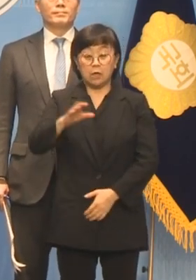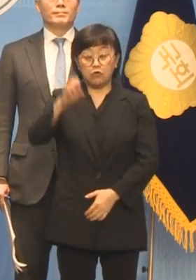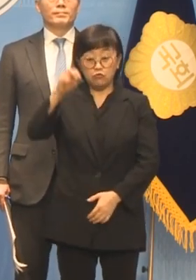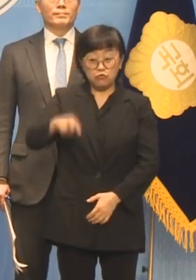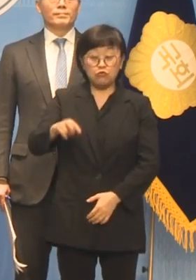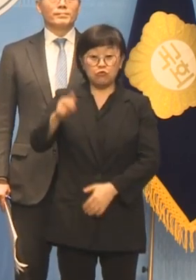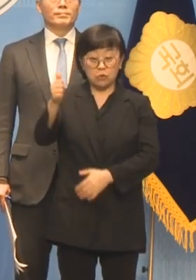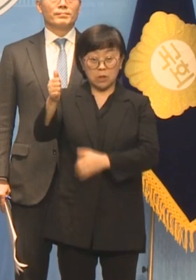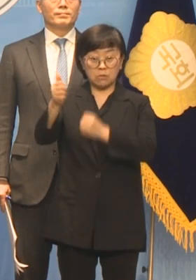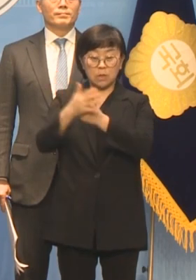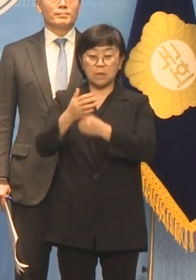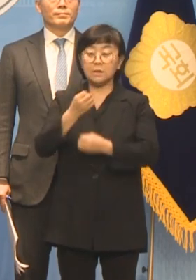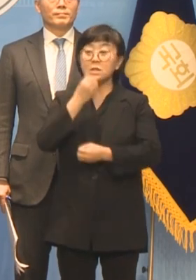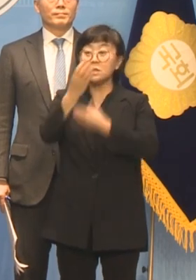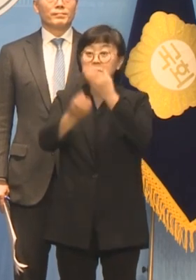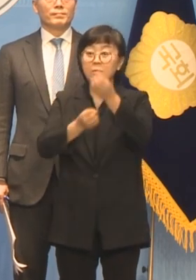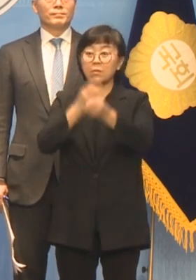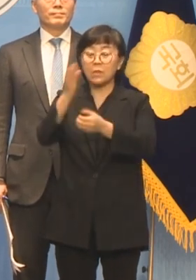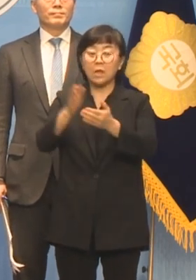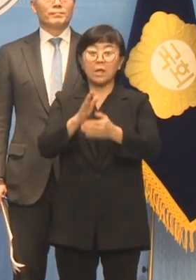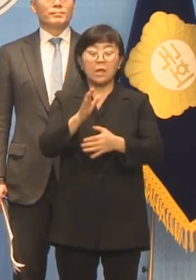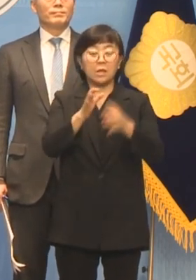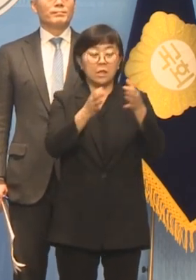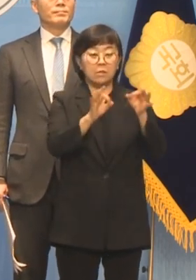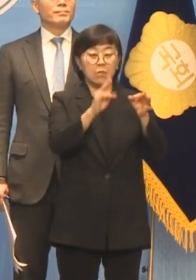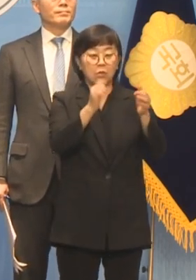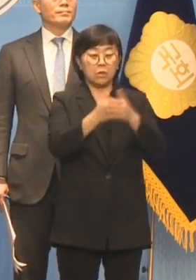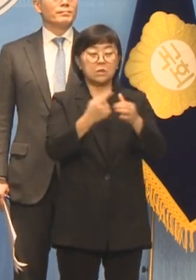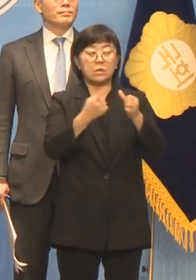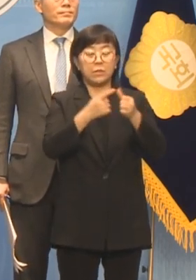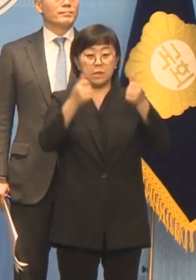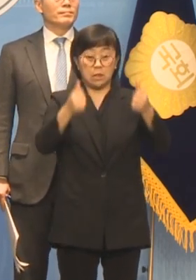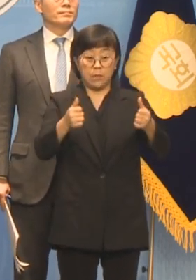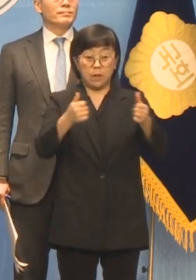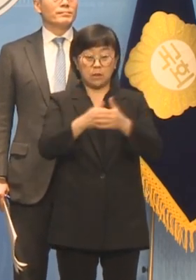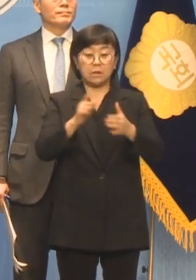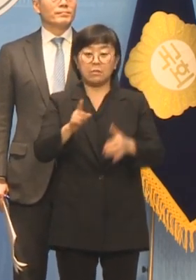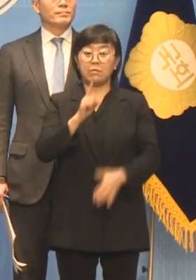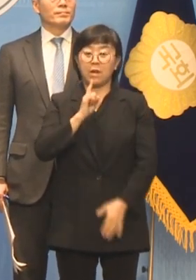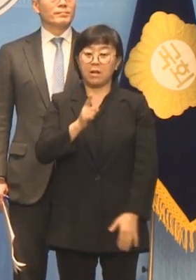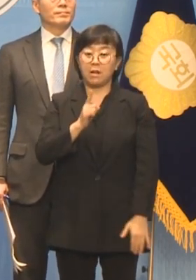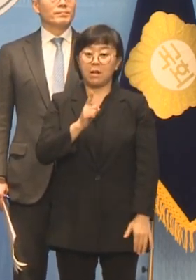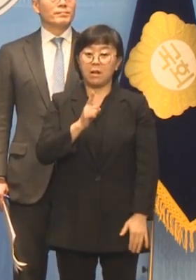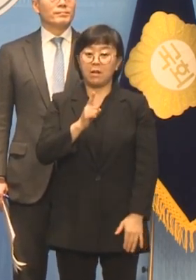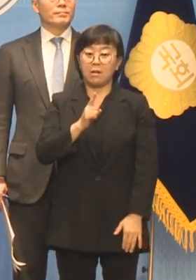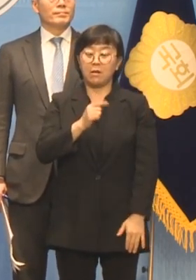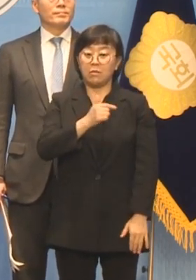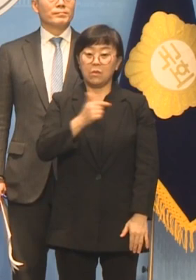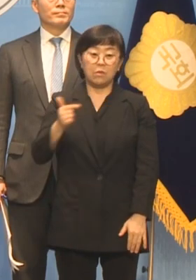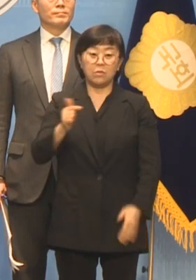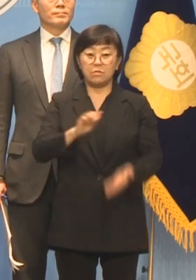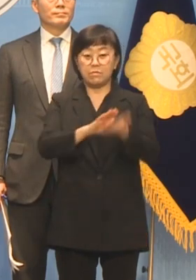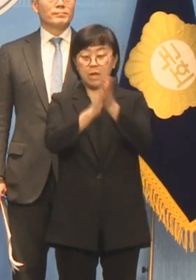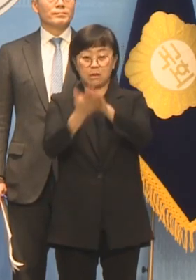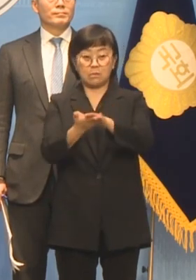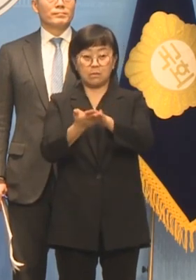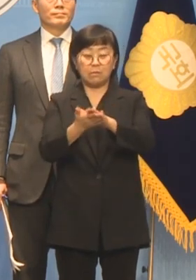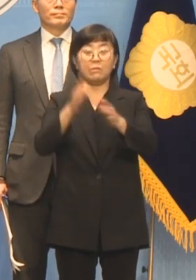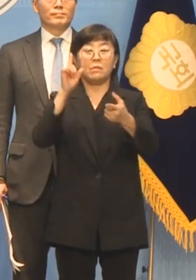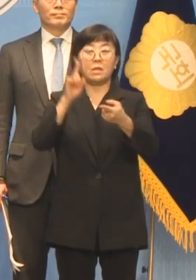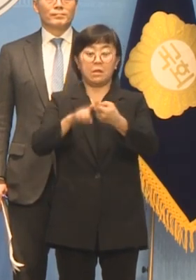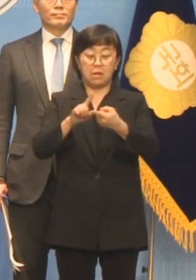씨의 진술에 근거해서 김용 사건의 제1심 재판부는 그 말을 그렇게 급격하게 변화된 진술을